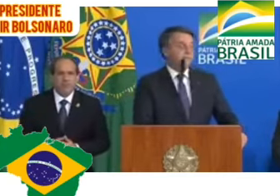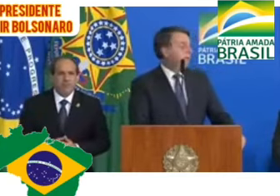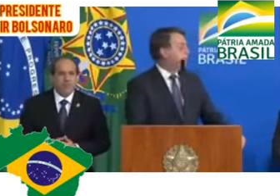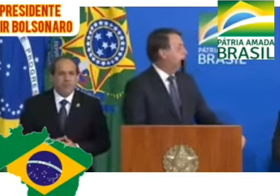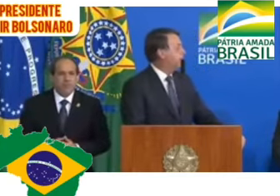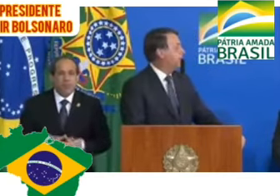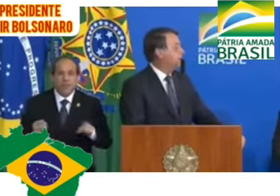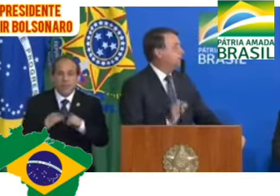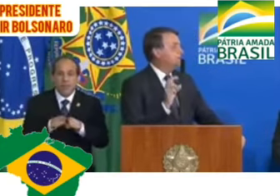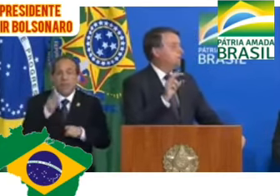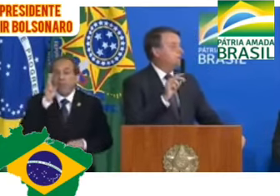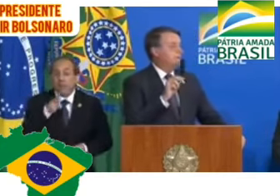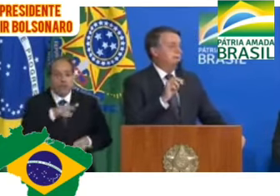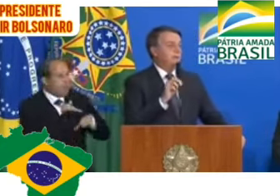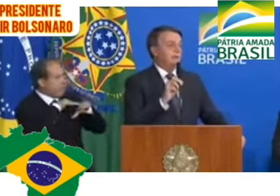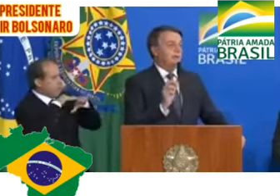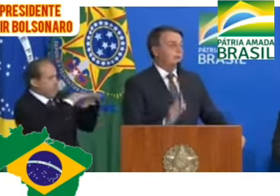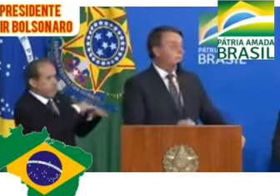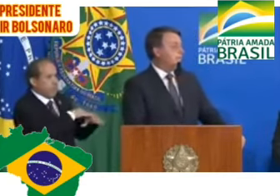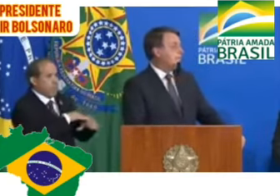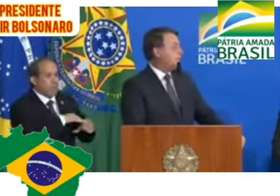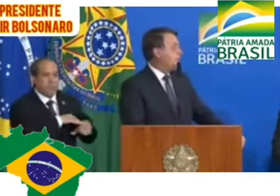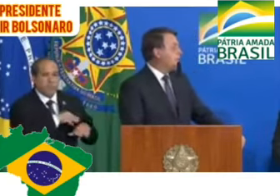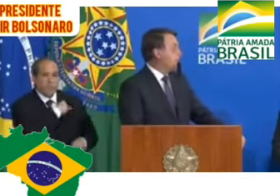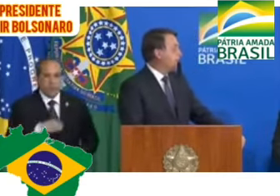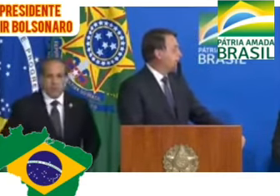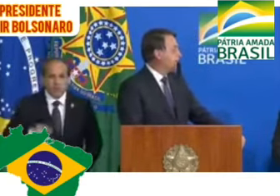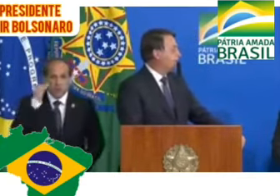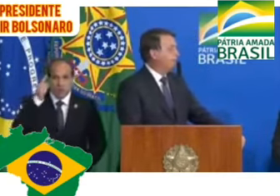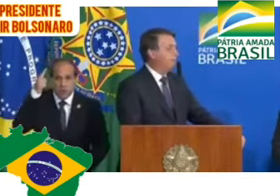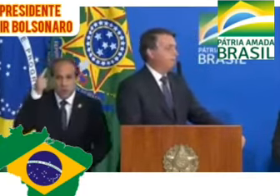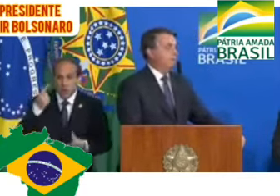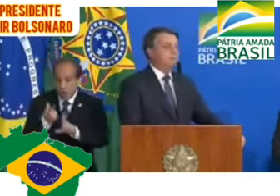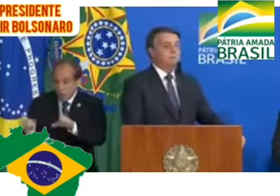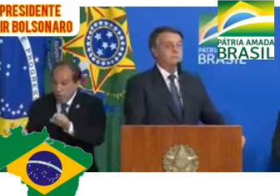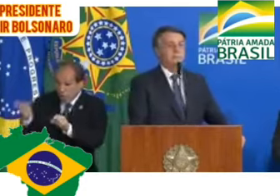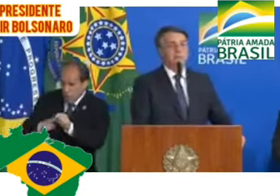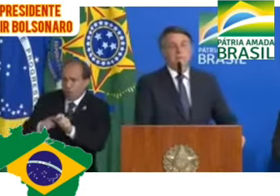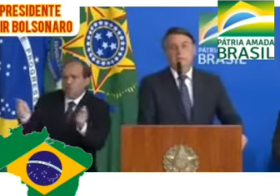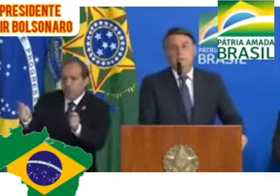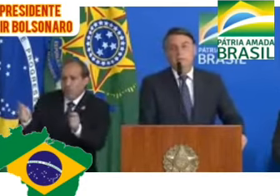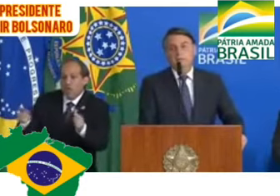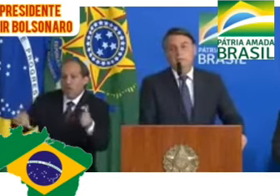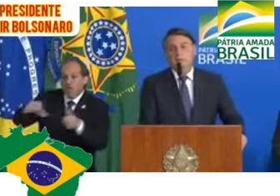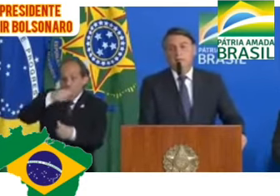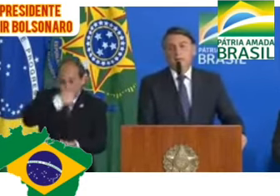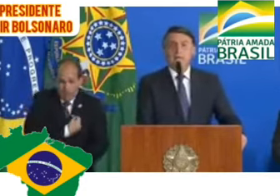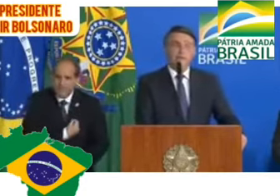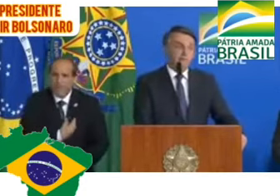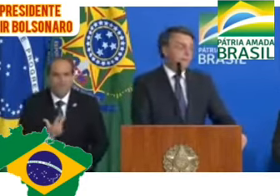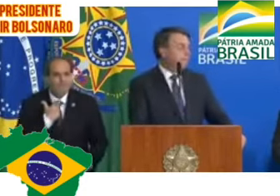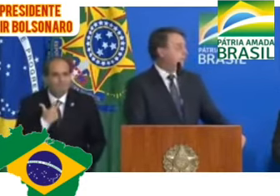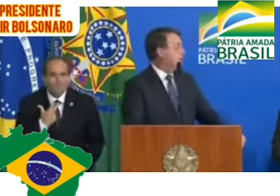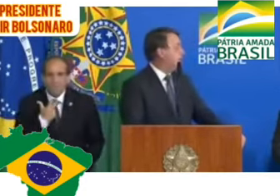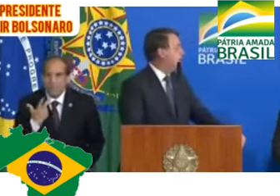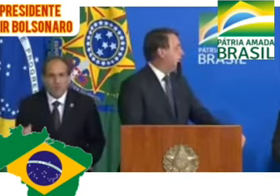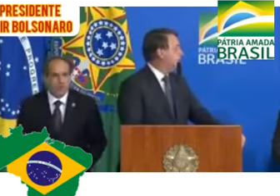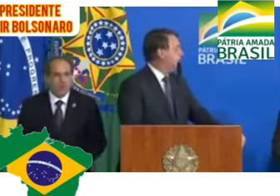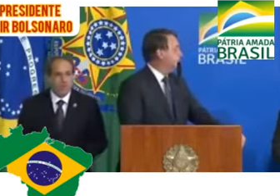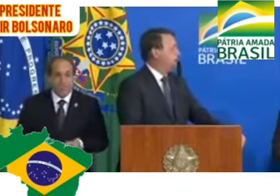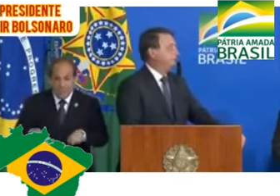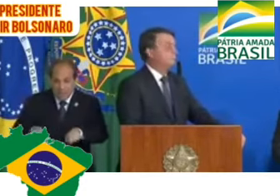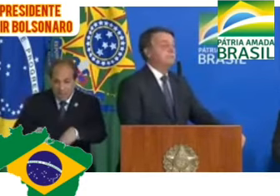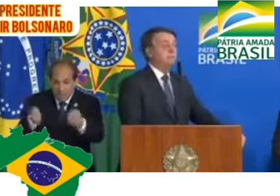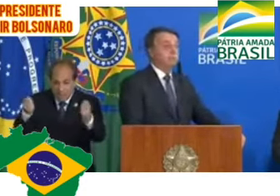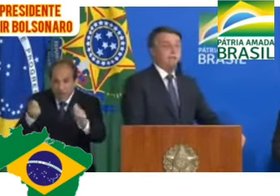E dizendo sempre, o Paulo Guedes, que a economia você recupera, a vida não. Olha, uma quebradeira na